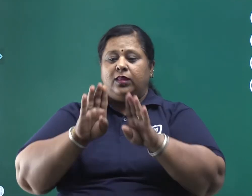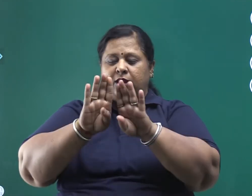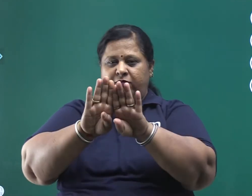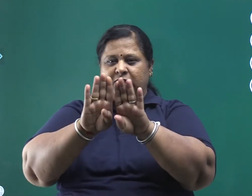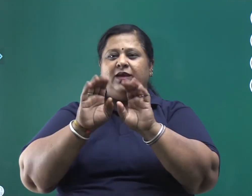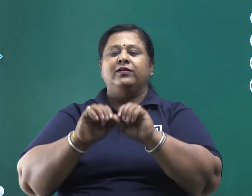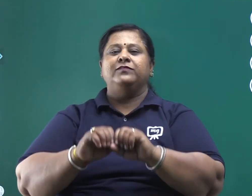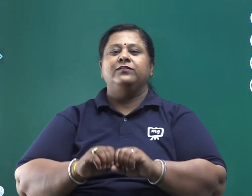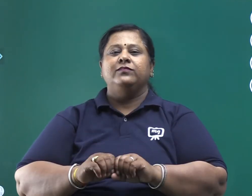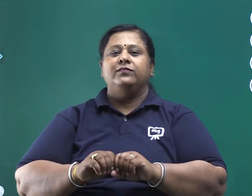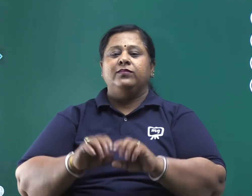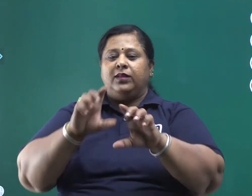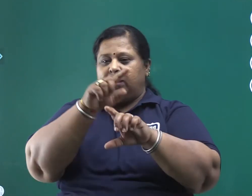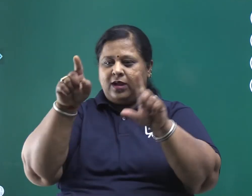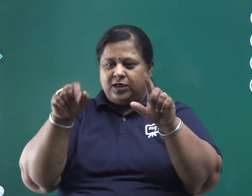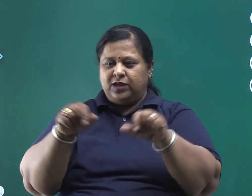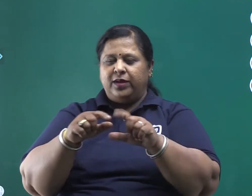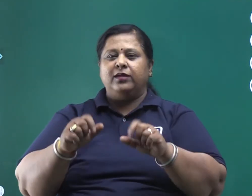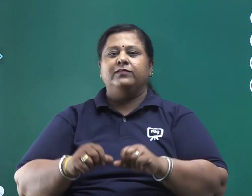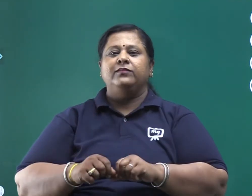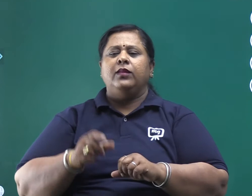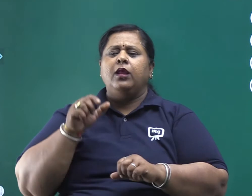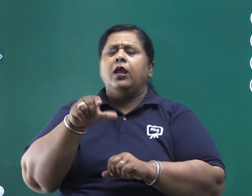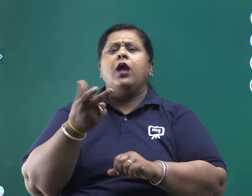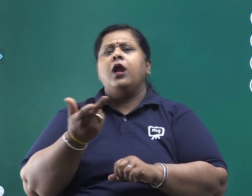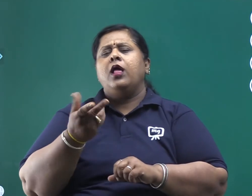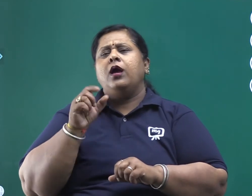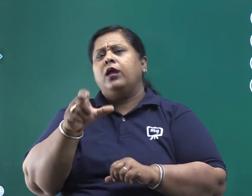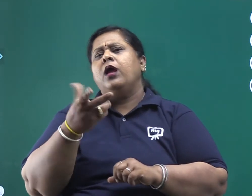दरवाजे के खांचे में क्या डाला?